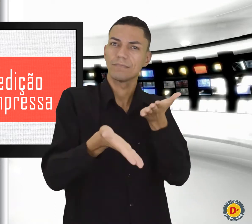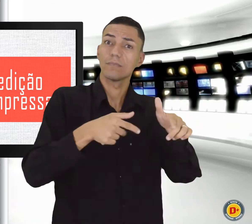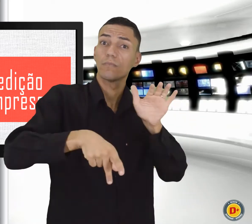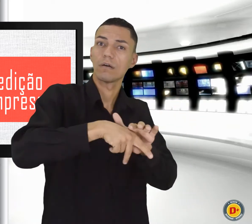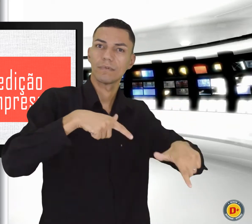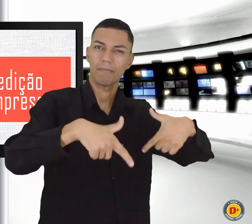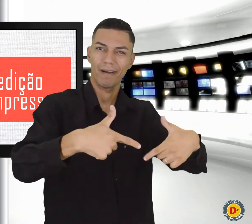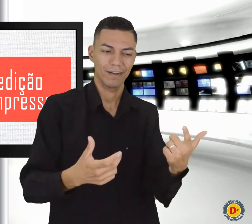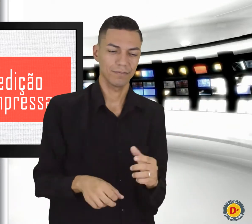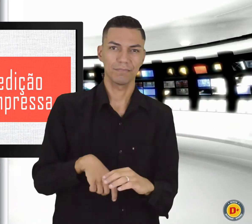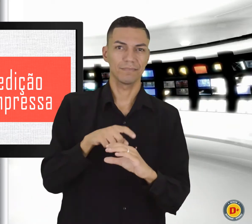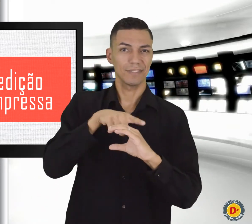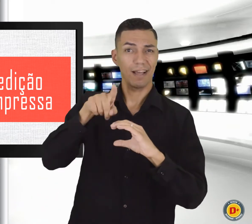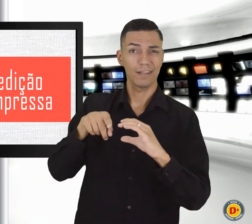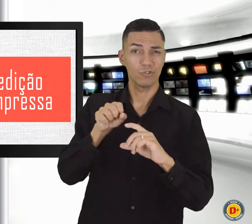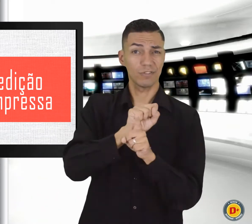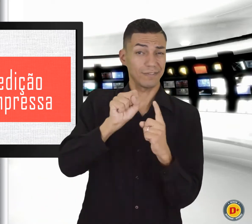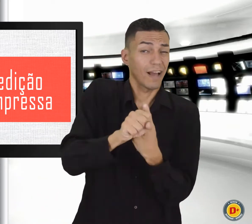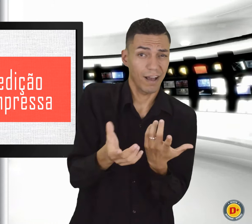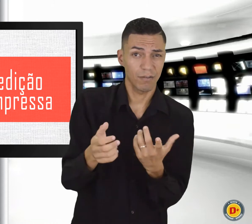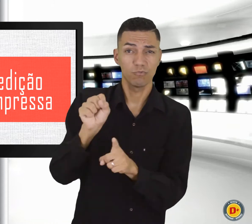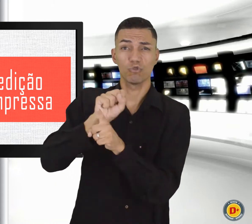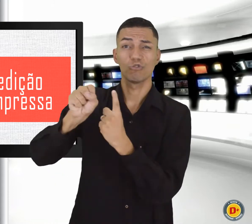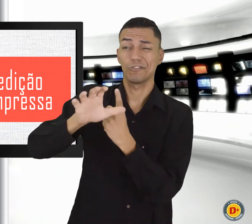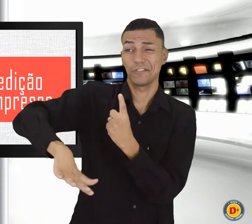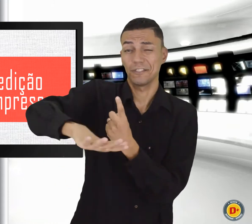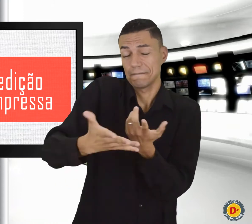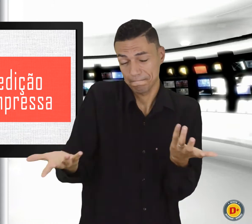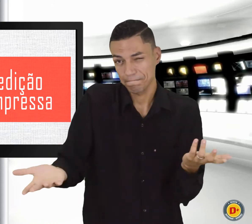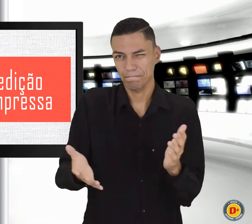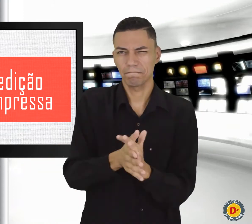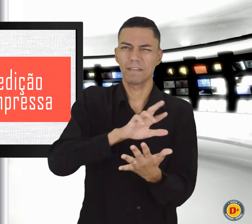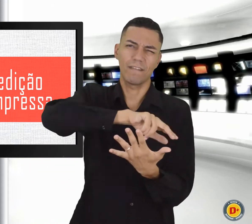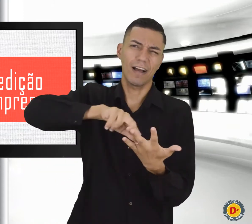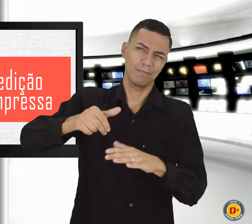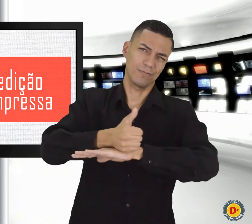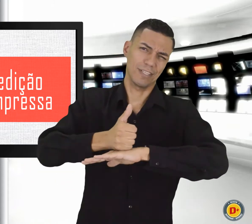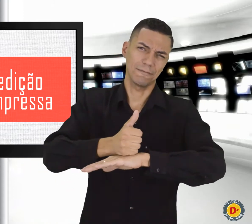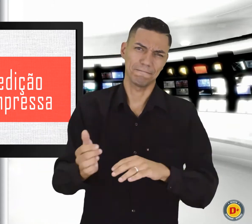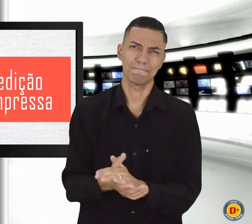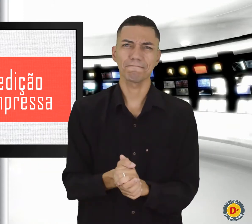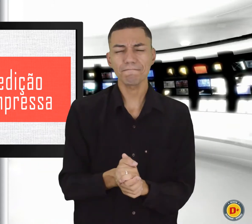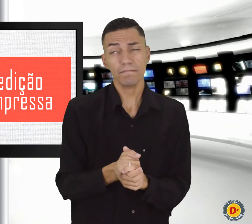social, sociologia. De qualquer forma, é desejável que o consultor tenha